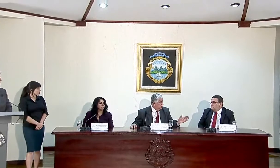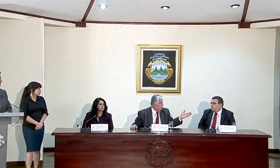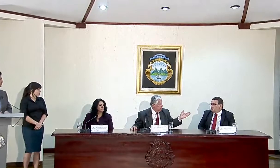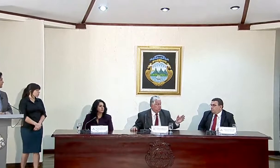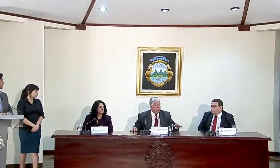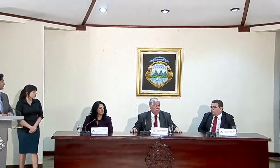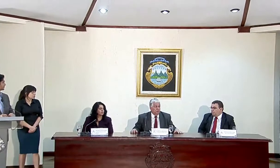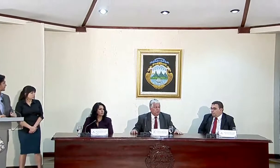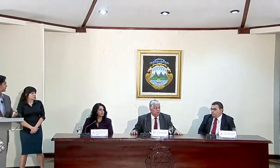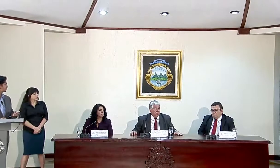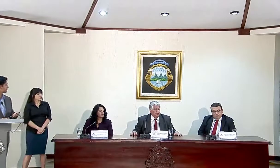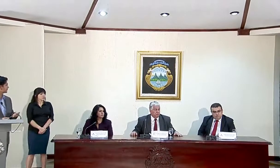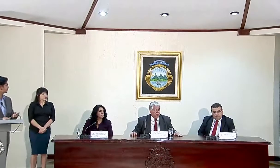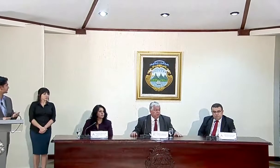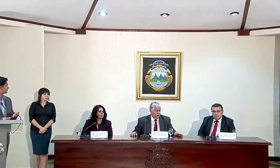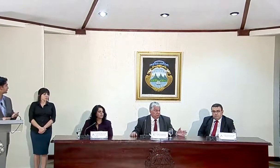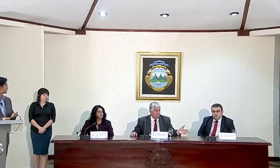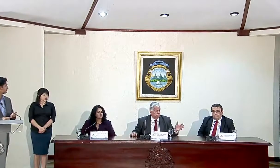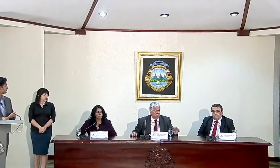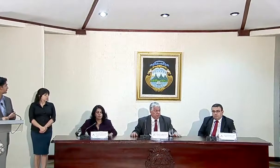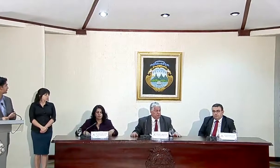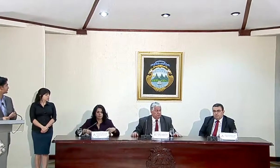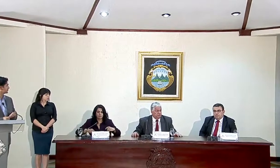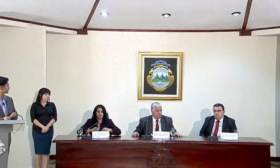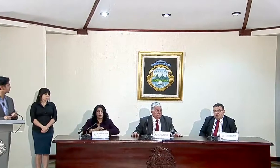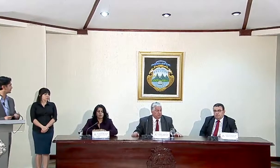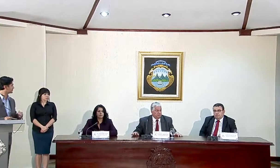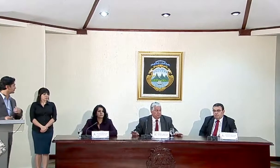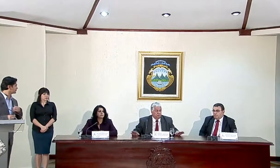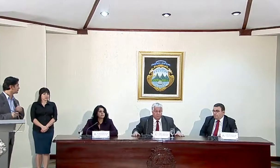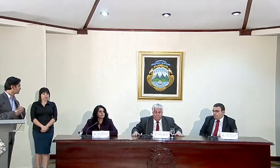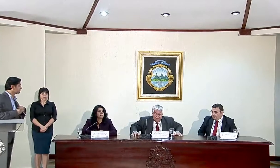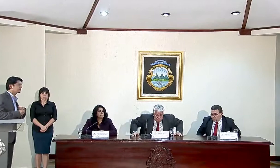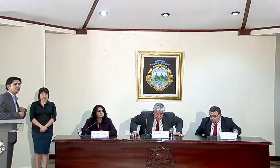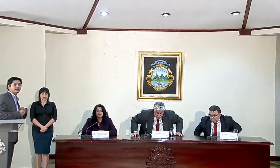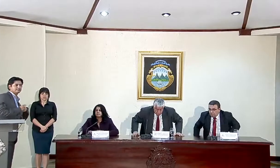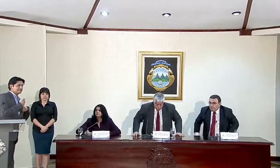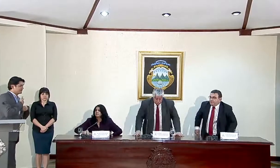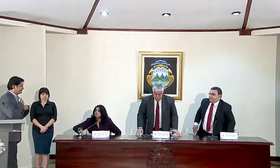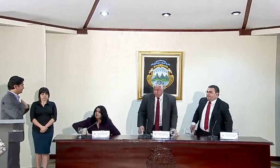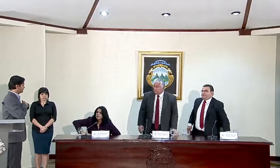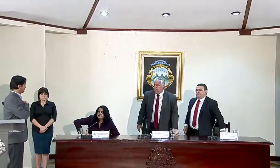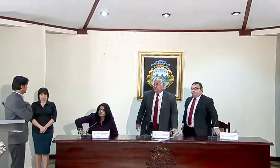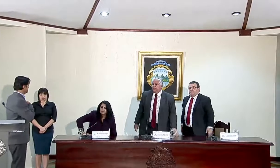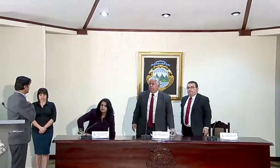Gracias.